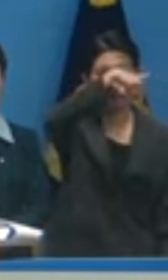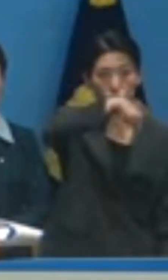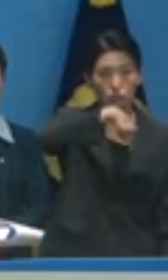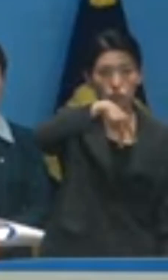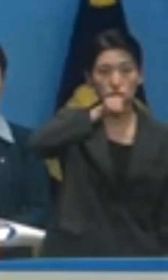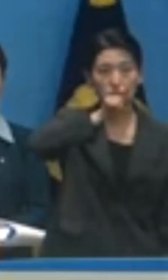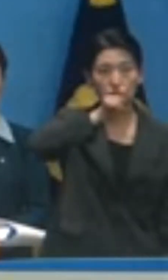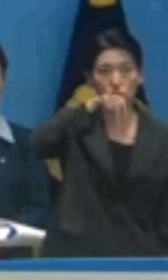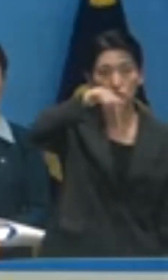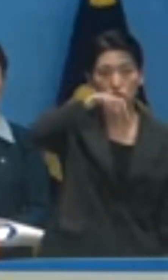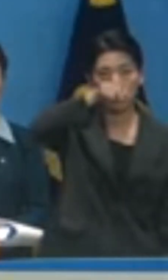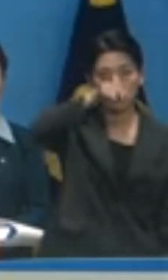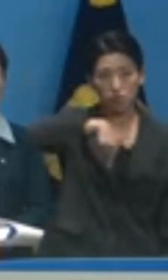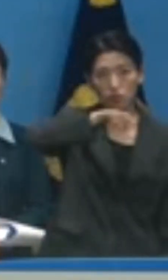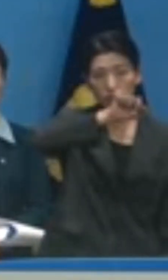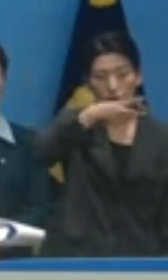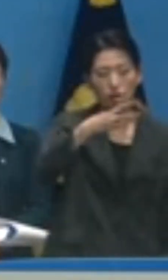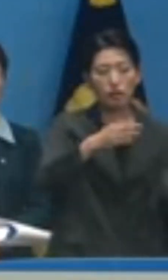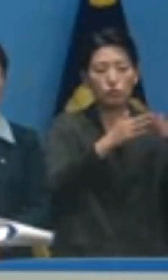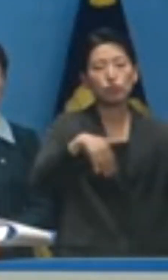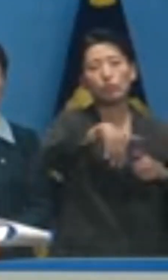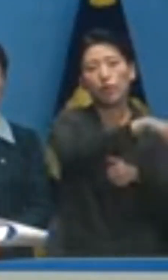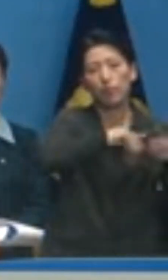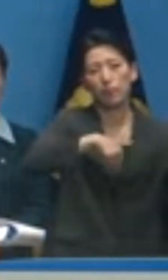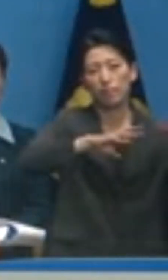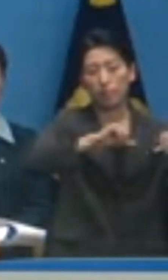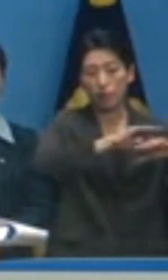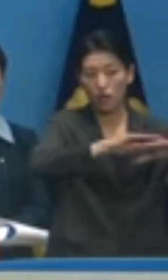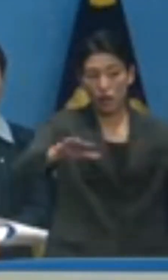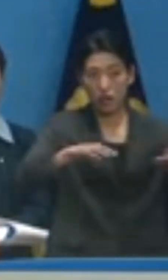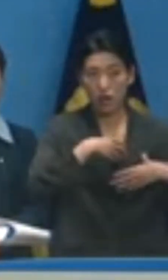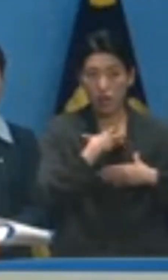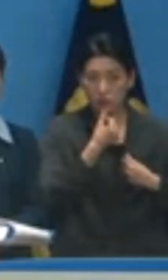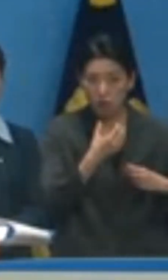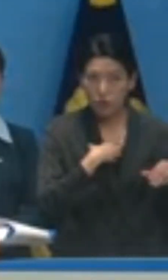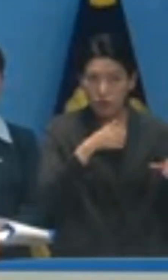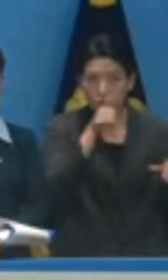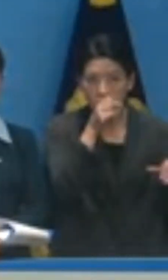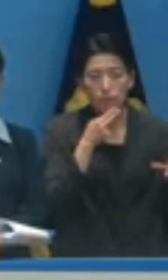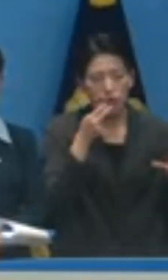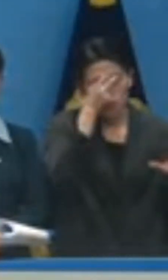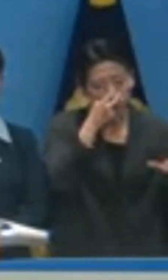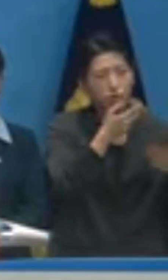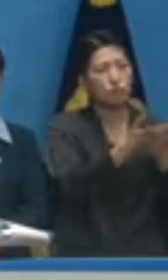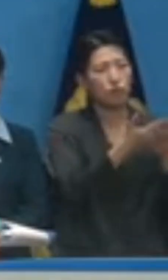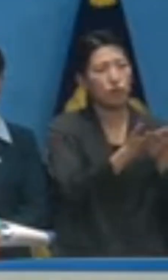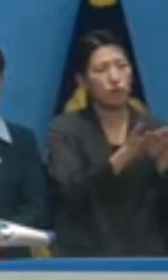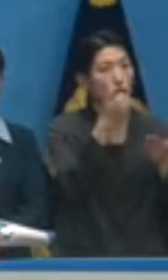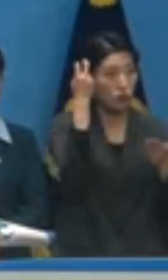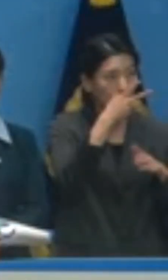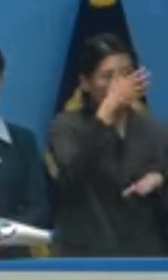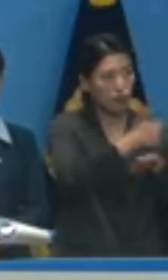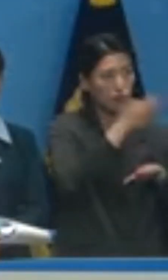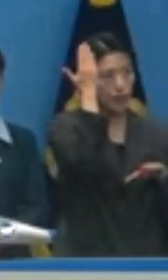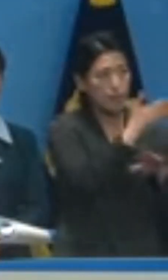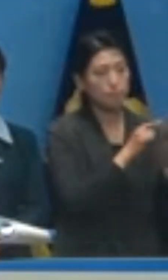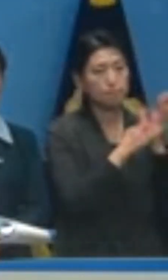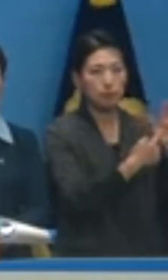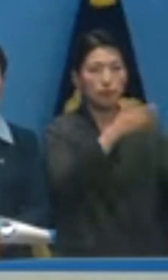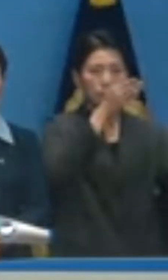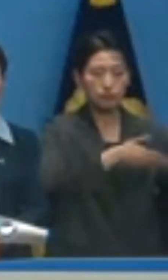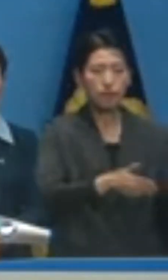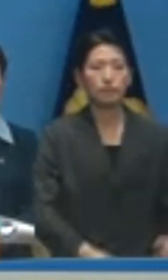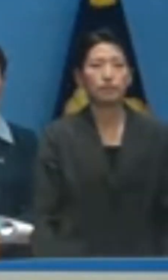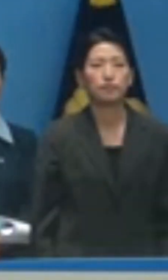철저한 안전진단을 즉각 실시하고 그 결과를 투명하게 공개하십시오. 넷째, 안전한 복구